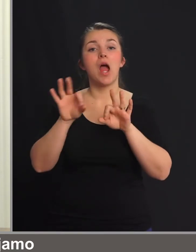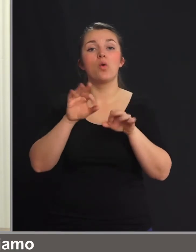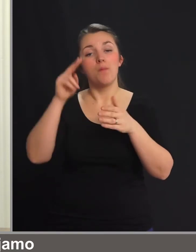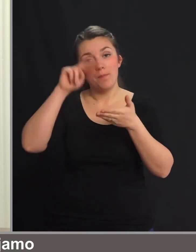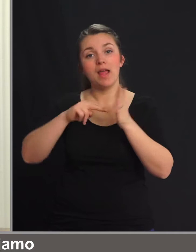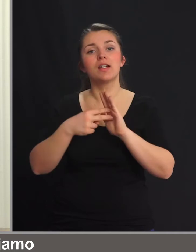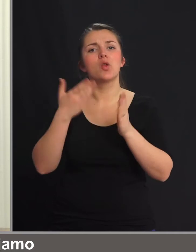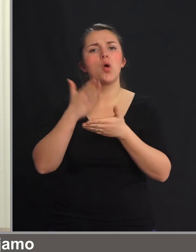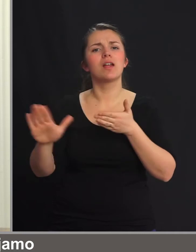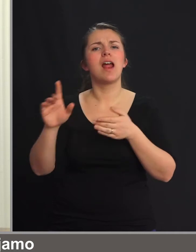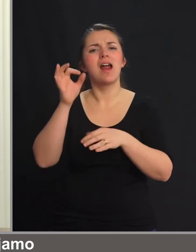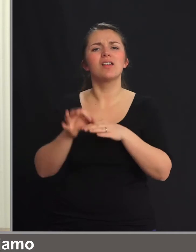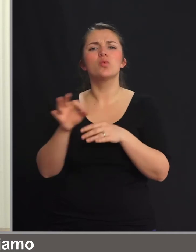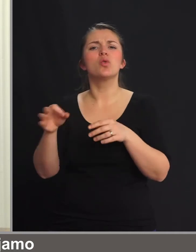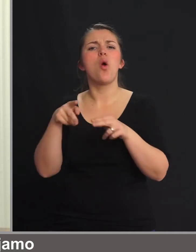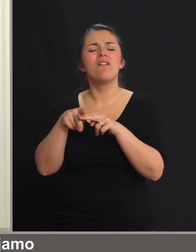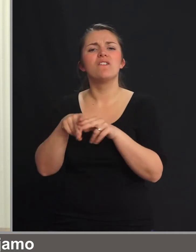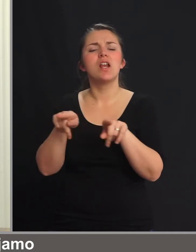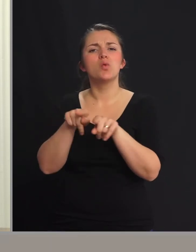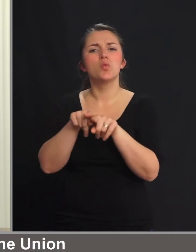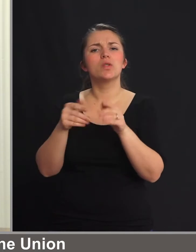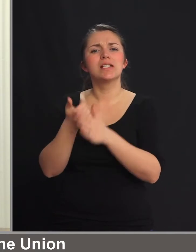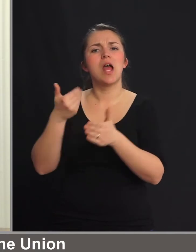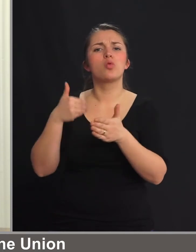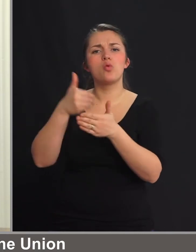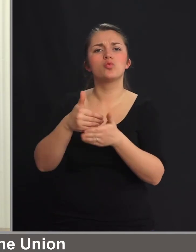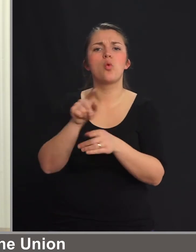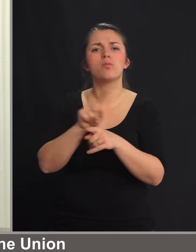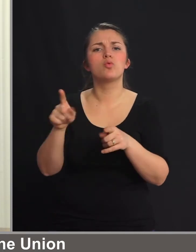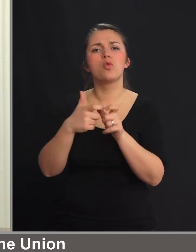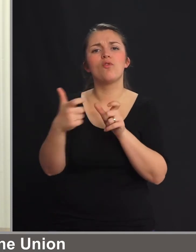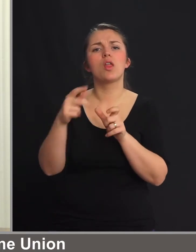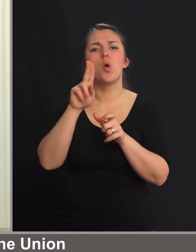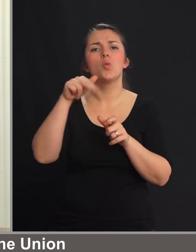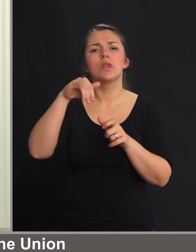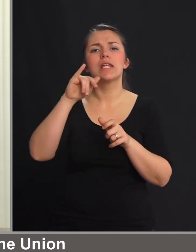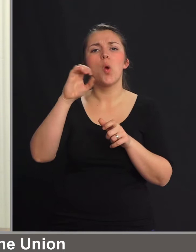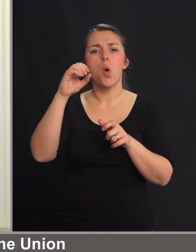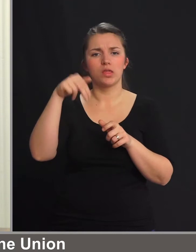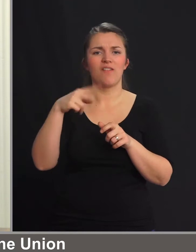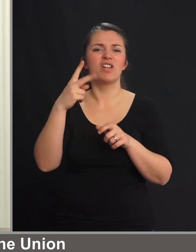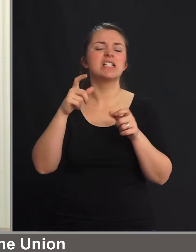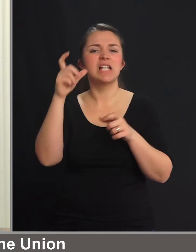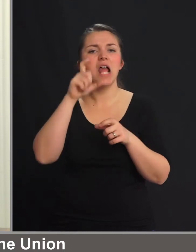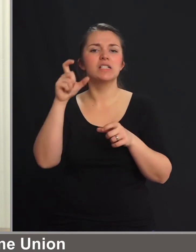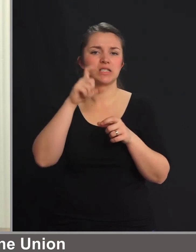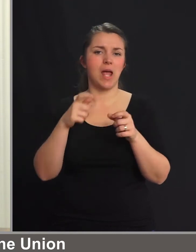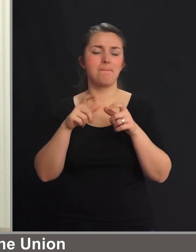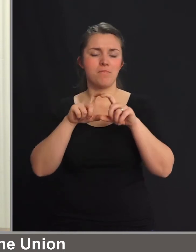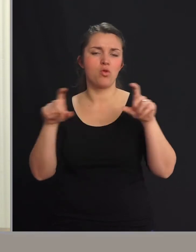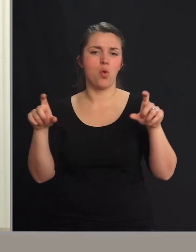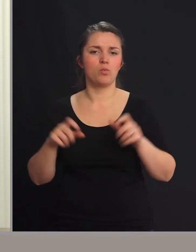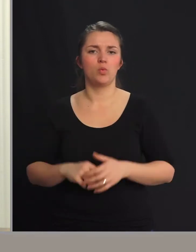se pripravljamo in planiramo odstraniti arhitektonske ovire tudi za dostop do dvorane Union v Celjskem domu.